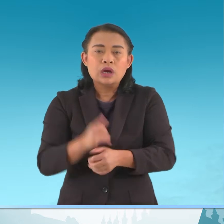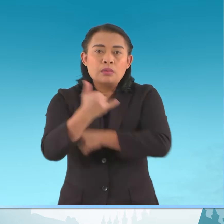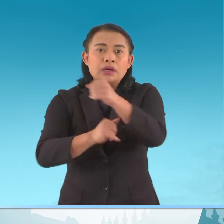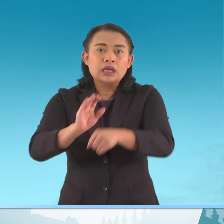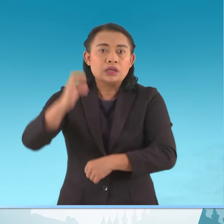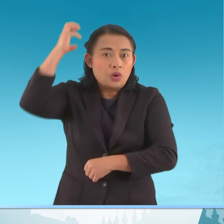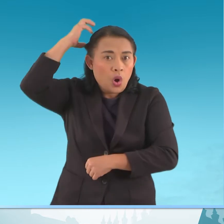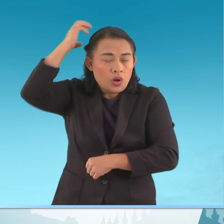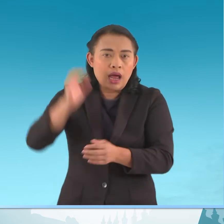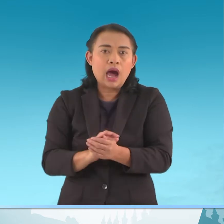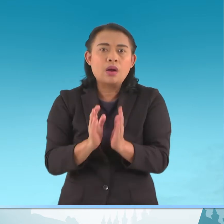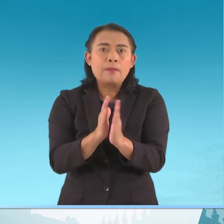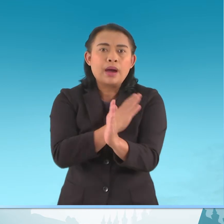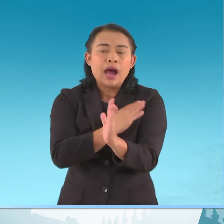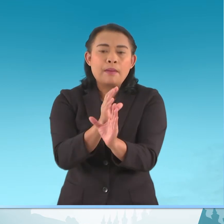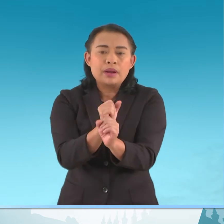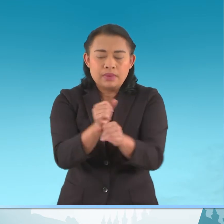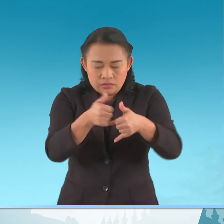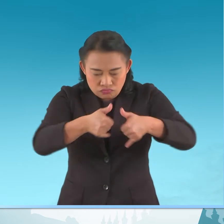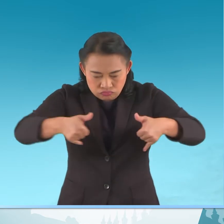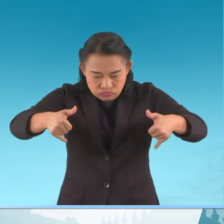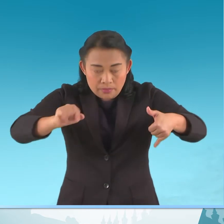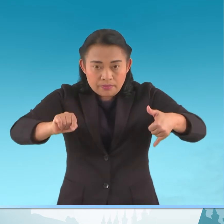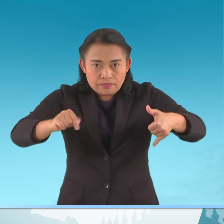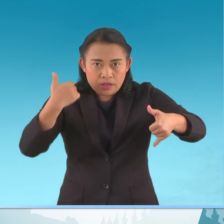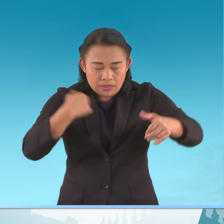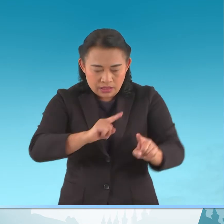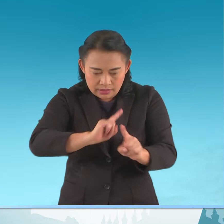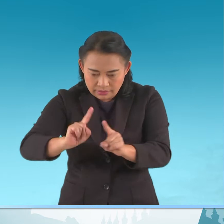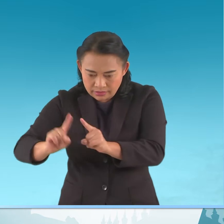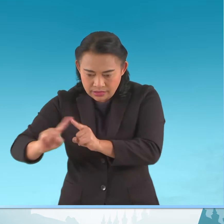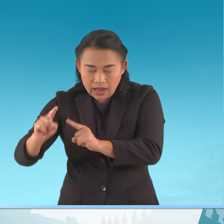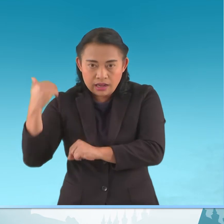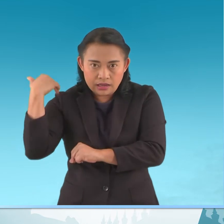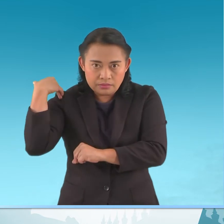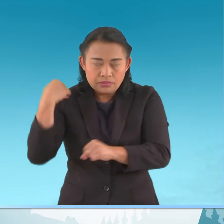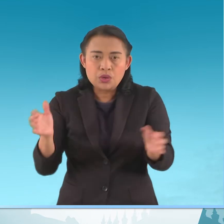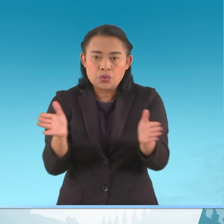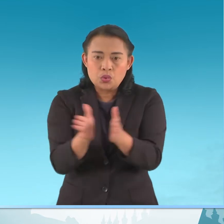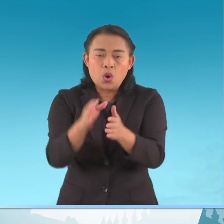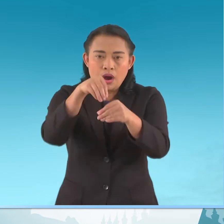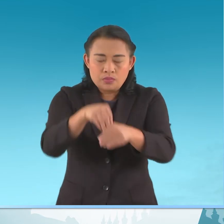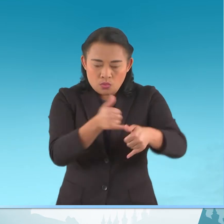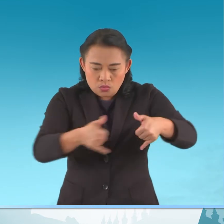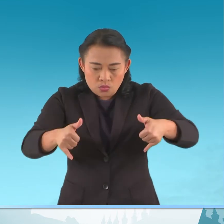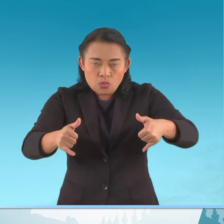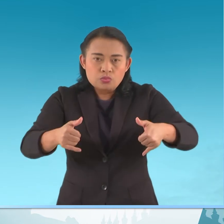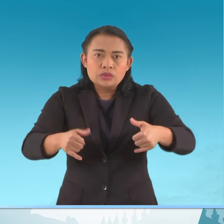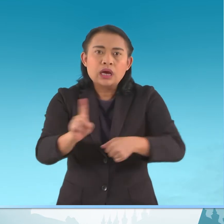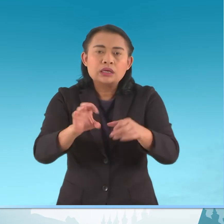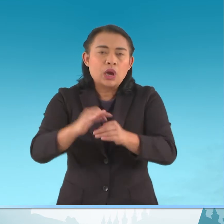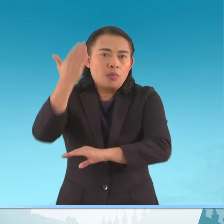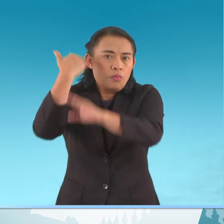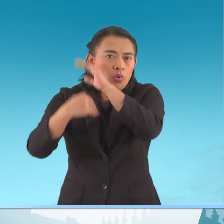มีโครงสร้างแบบของประเทศลาวแล้วก็พระพุทธรูปร่วมสมัยนะครับวางหลากหลายมากนะหลายองค์